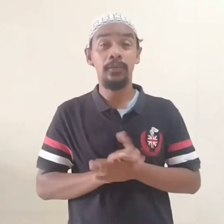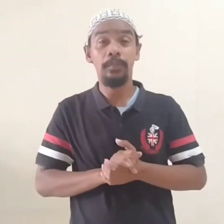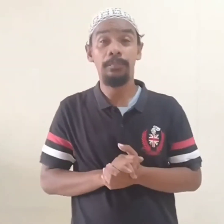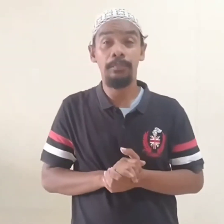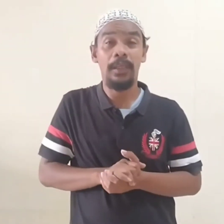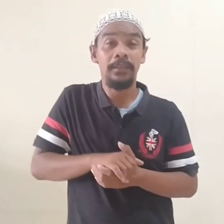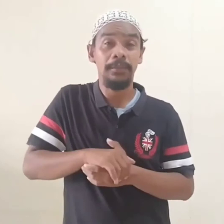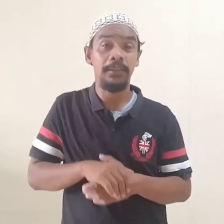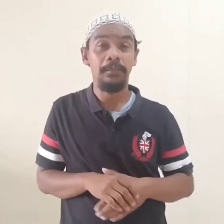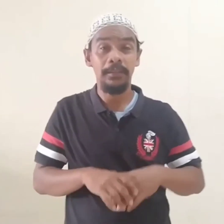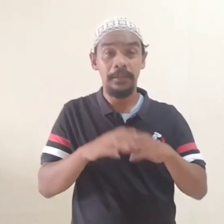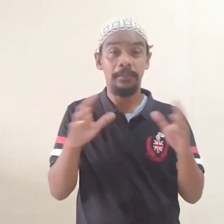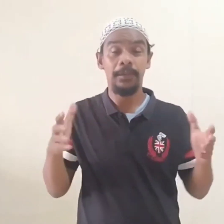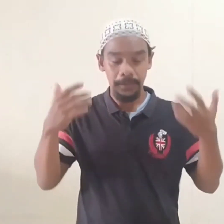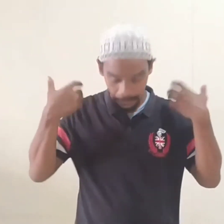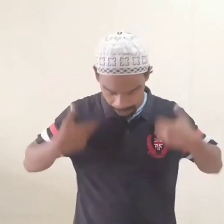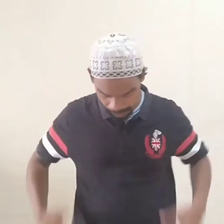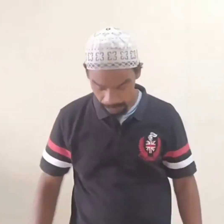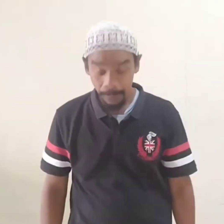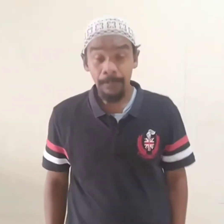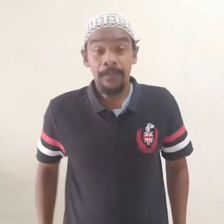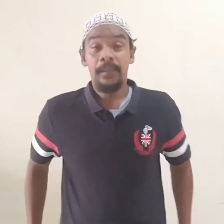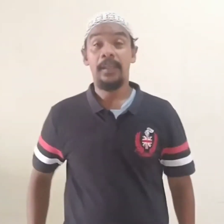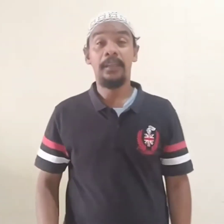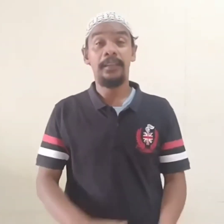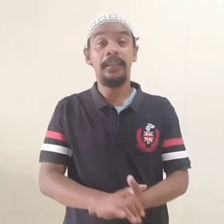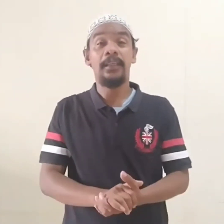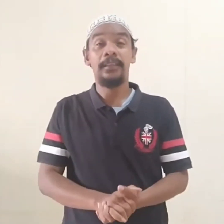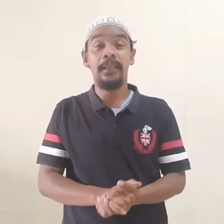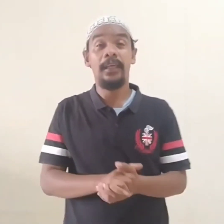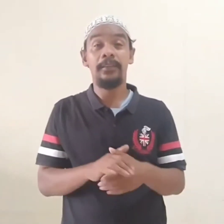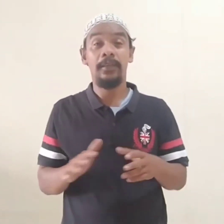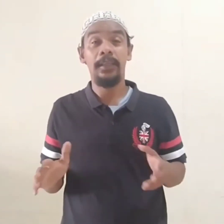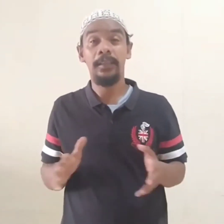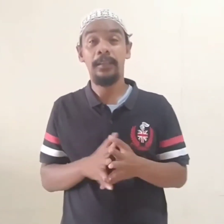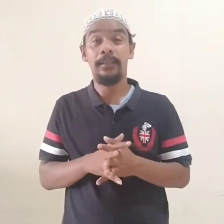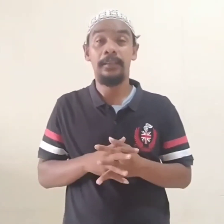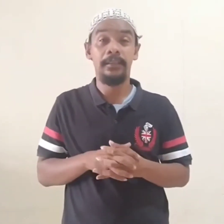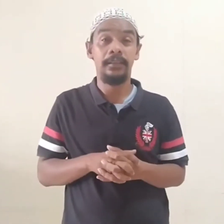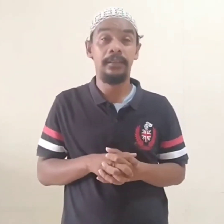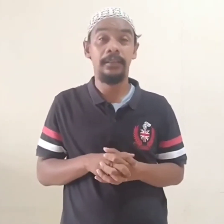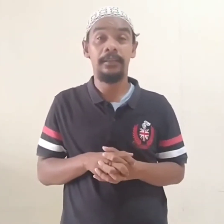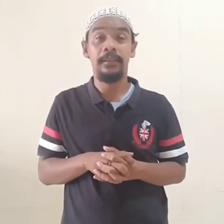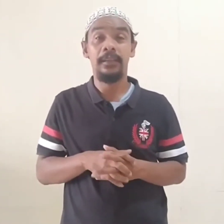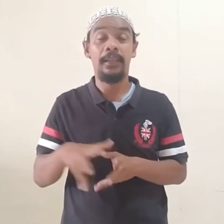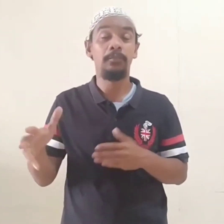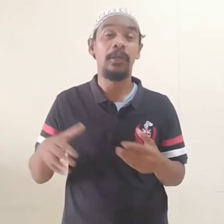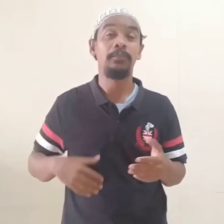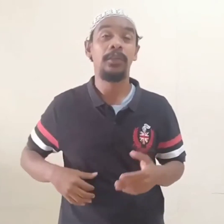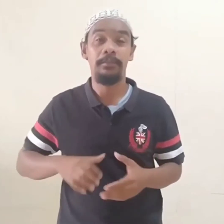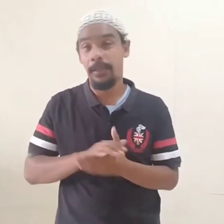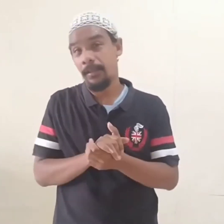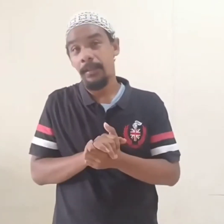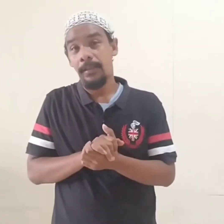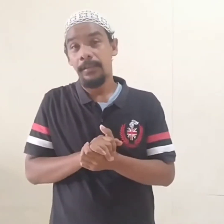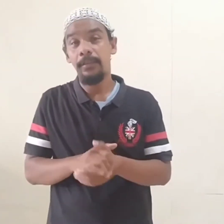tertutup biar teman-teman tetap terjaga, tidak terlihat oleh yang bukan muslimnya. Jadi